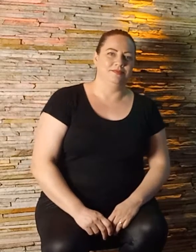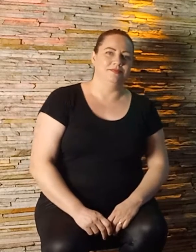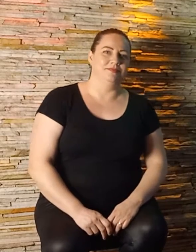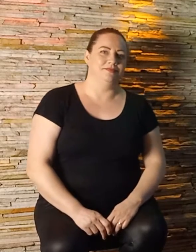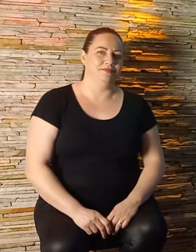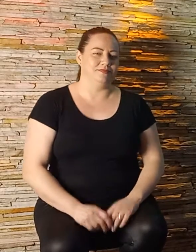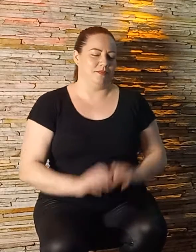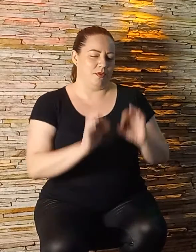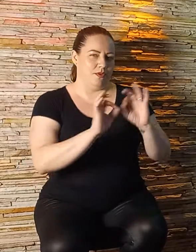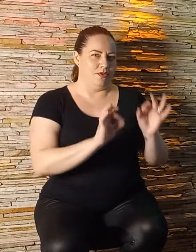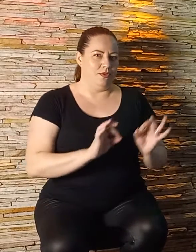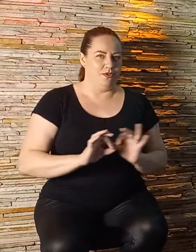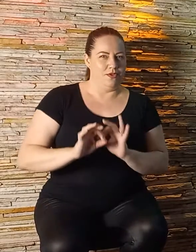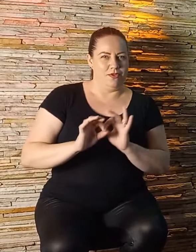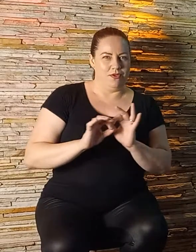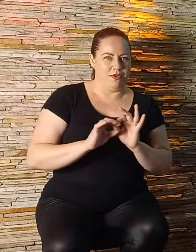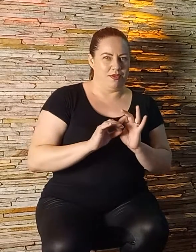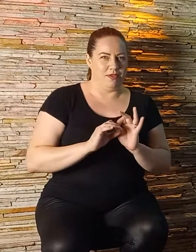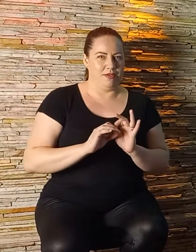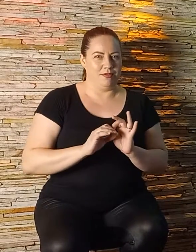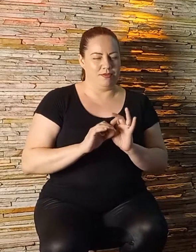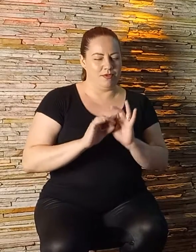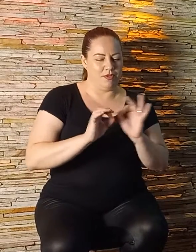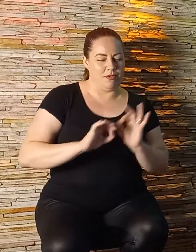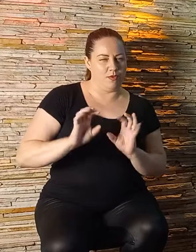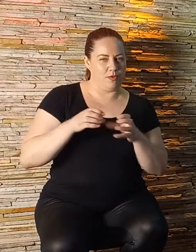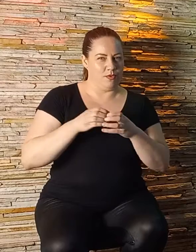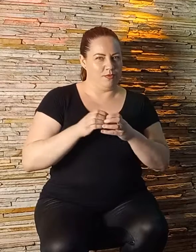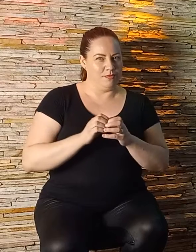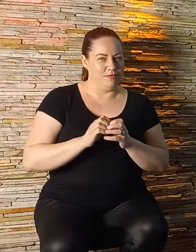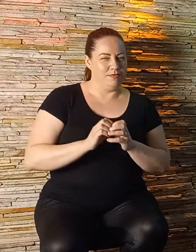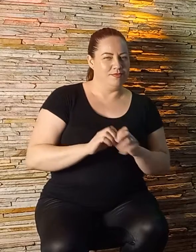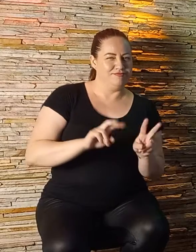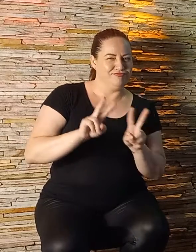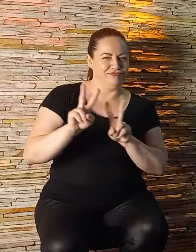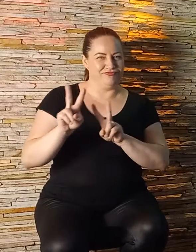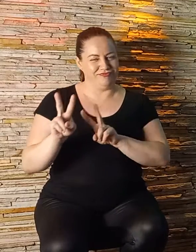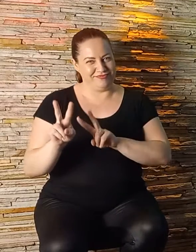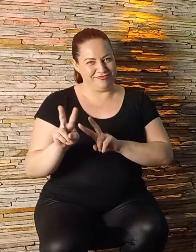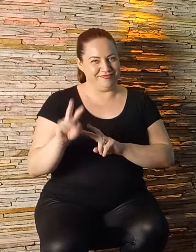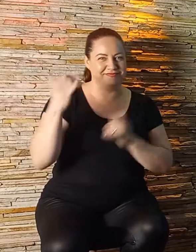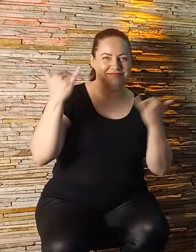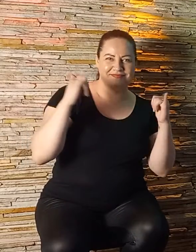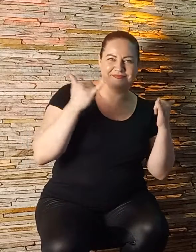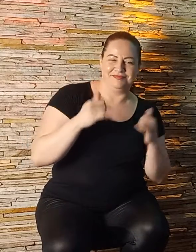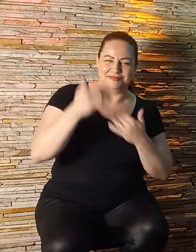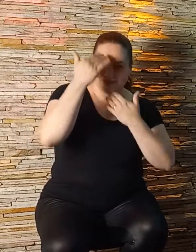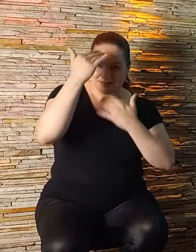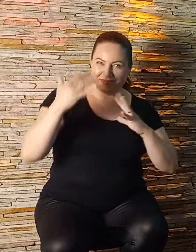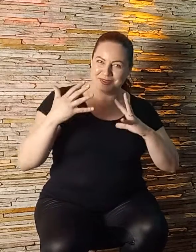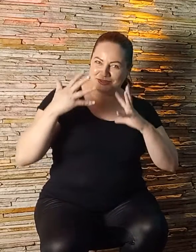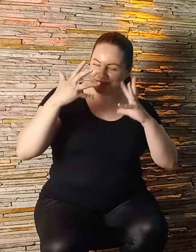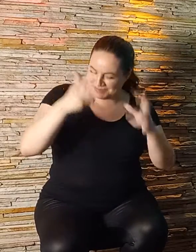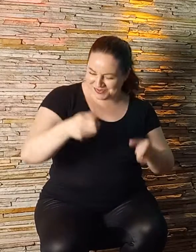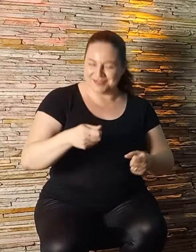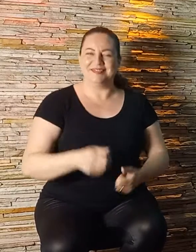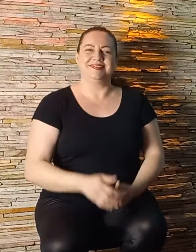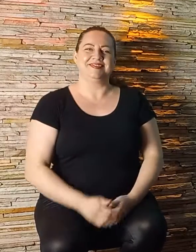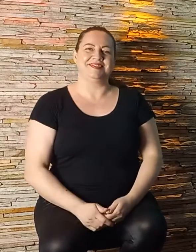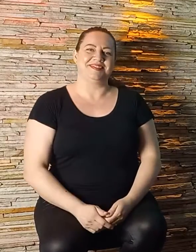produção n bits Opala recordes salve salve e neve Valeu por tudo gente